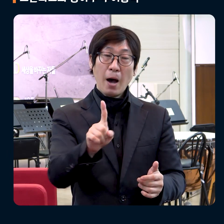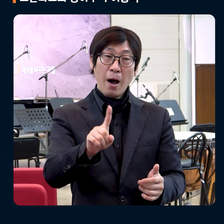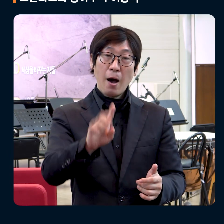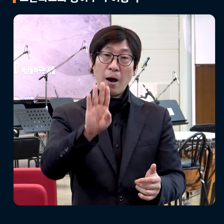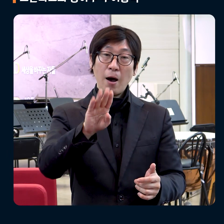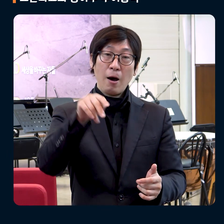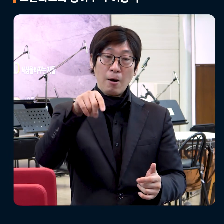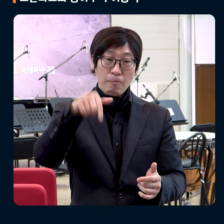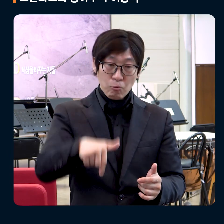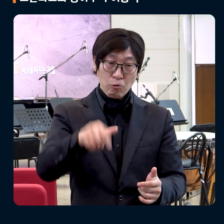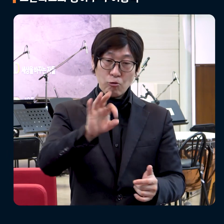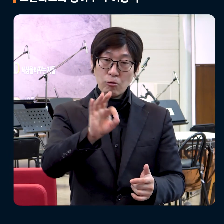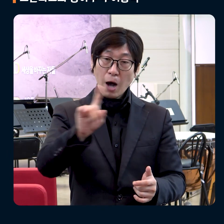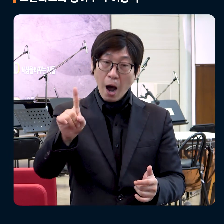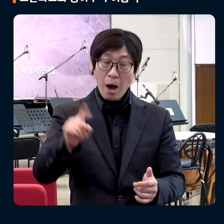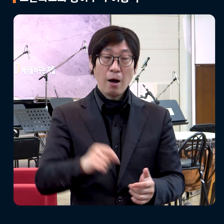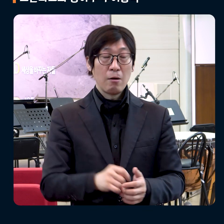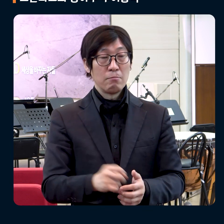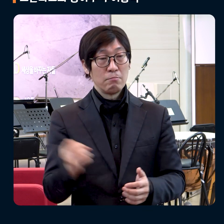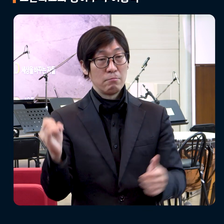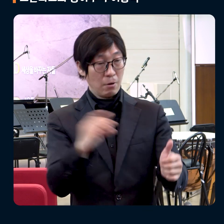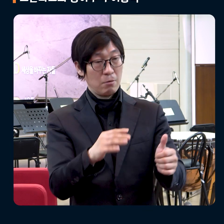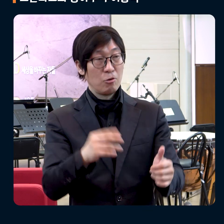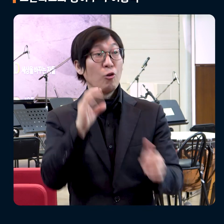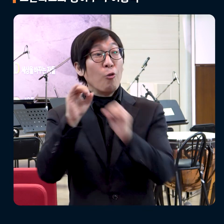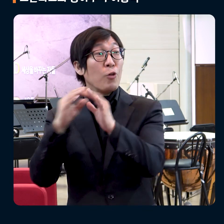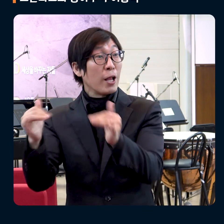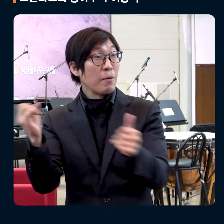남바 푸갓 이러시는 거예요.